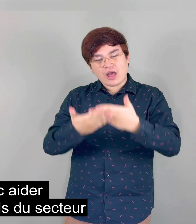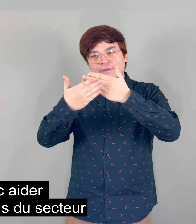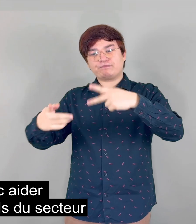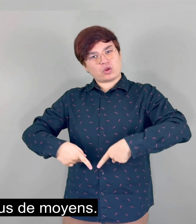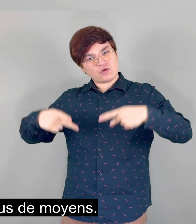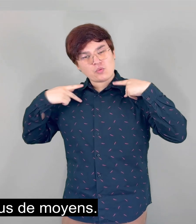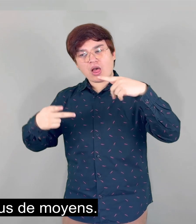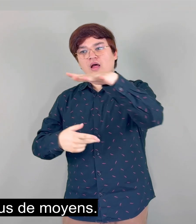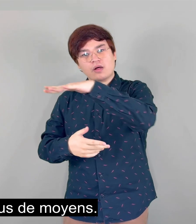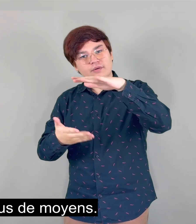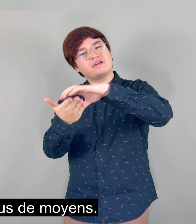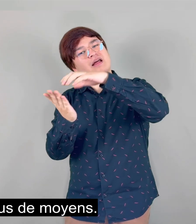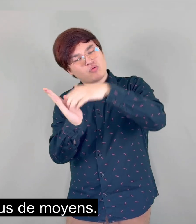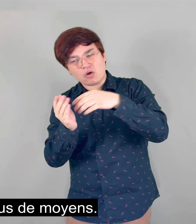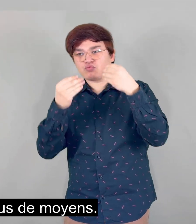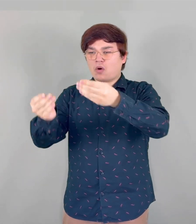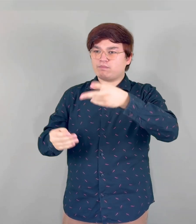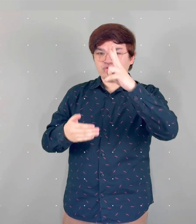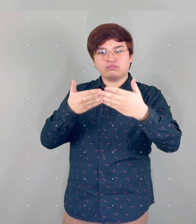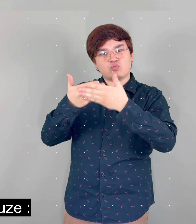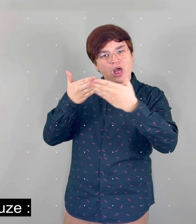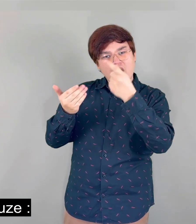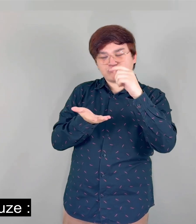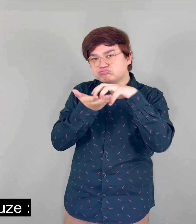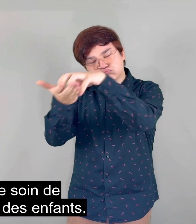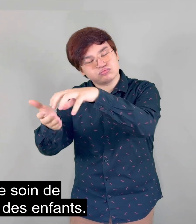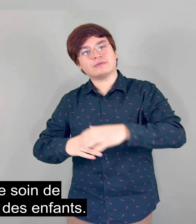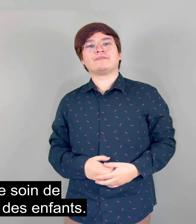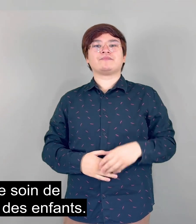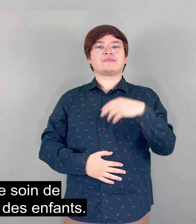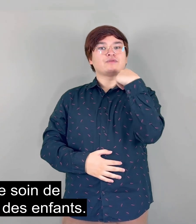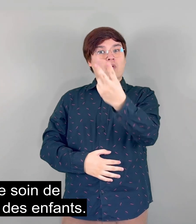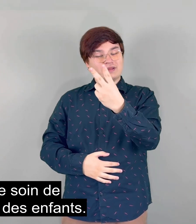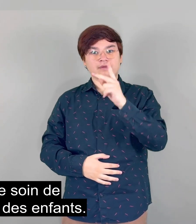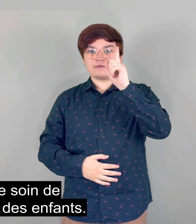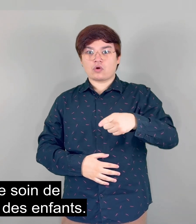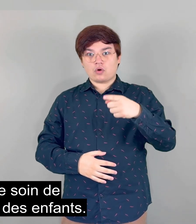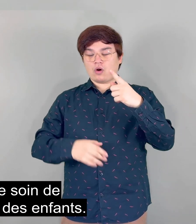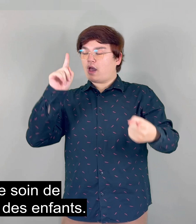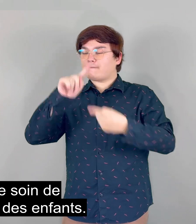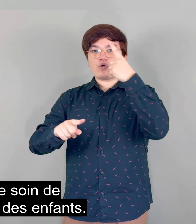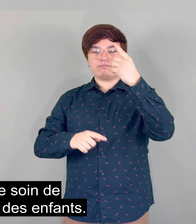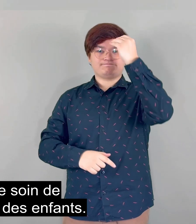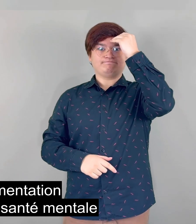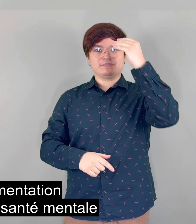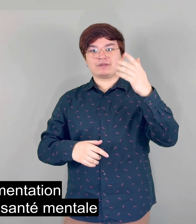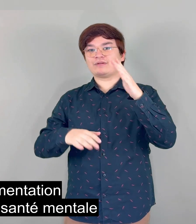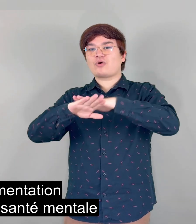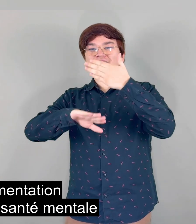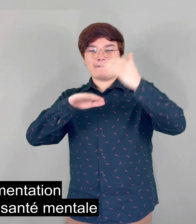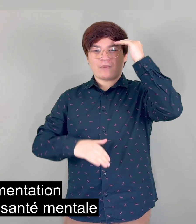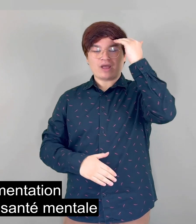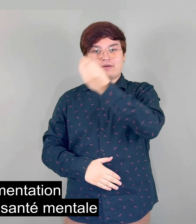du secteur en leur donnant plus de moyens. Point 12. Il faut prendre soin de la santé mentale des enfants. Face